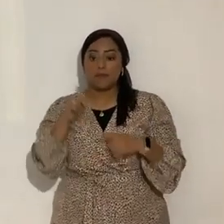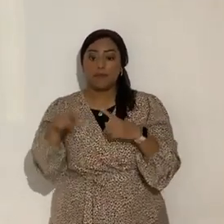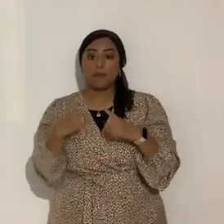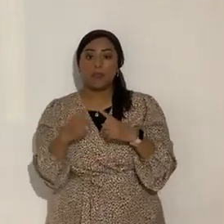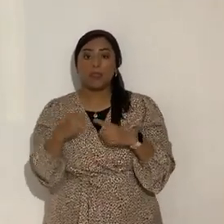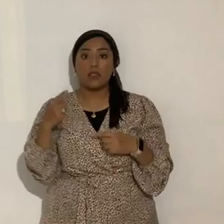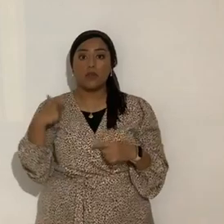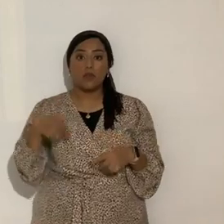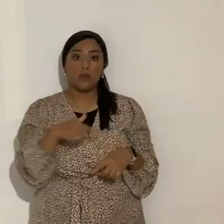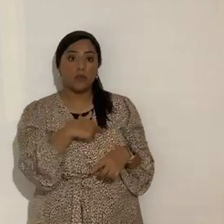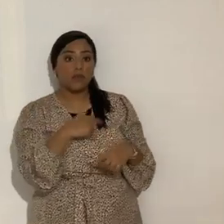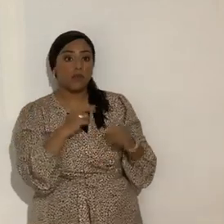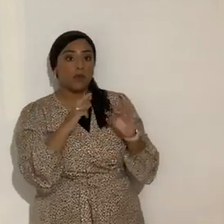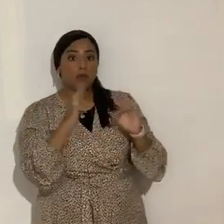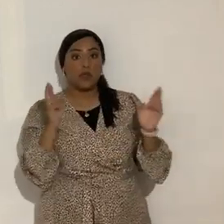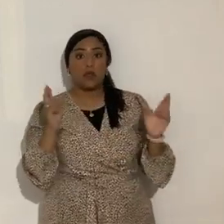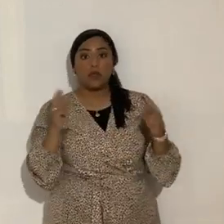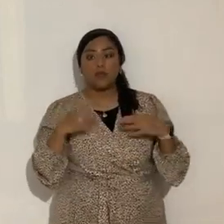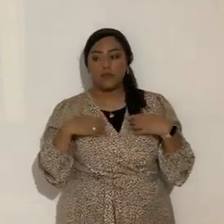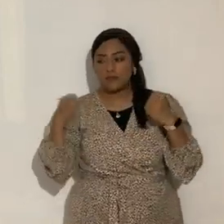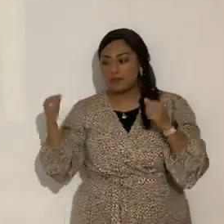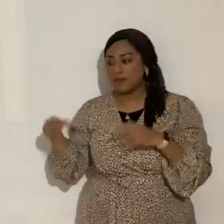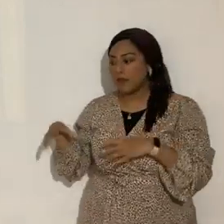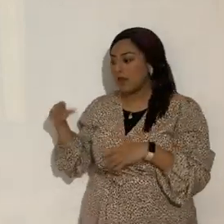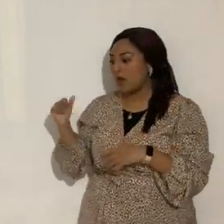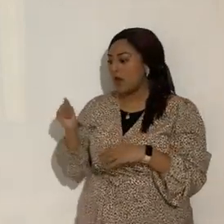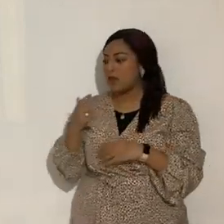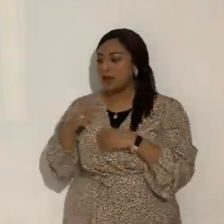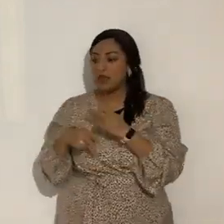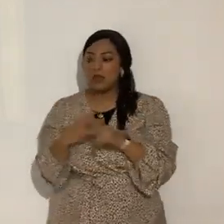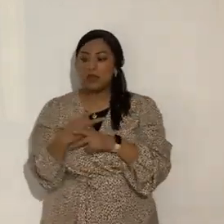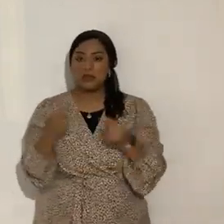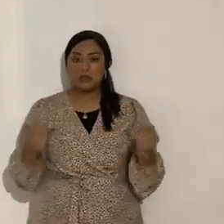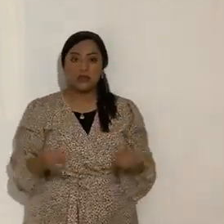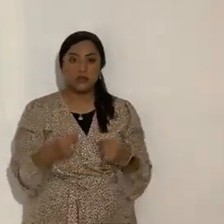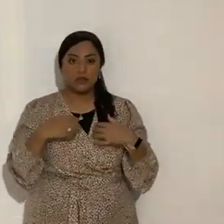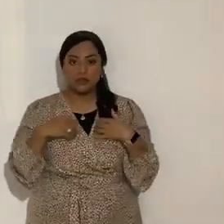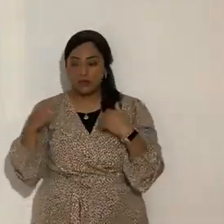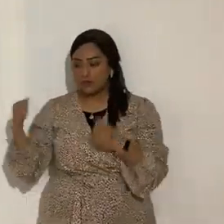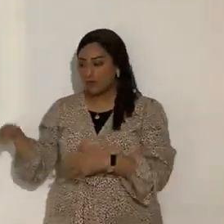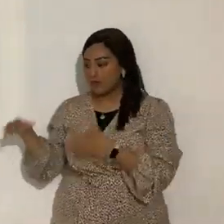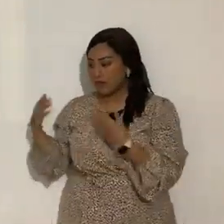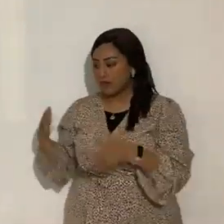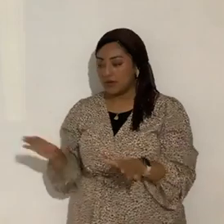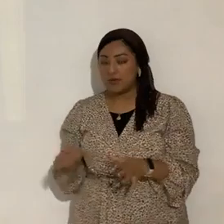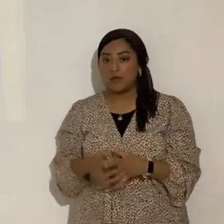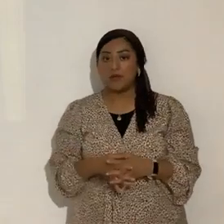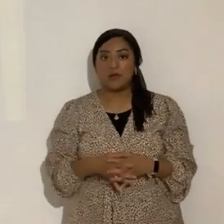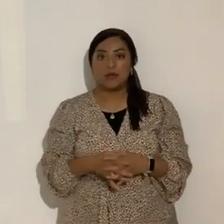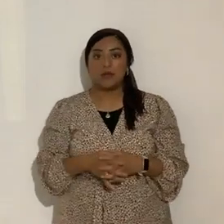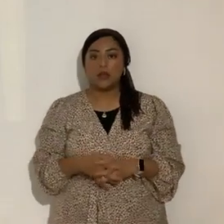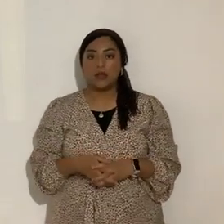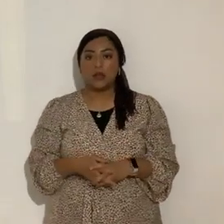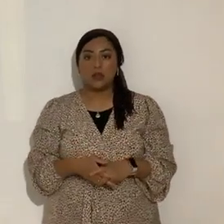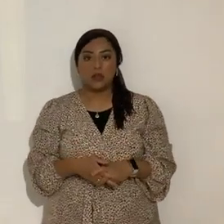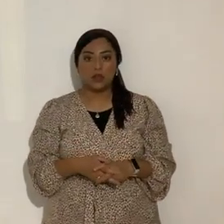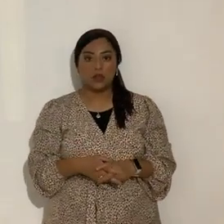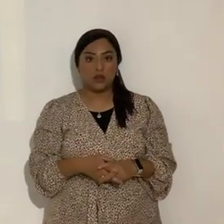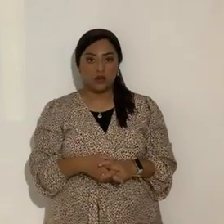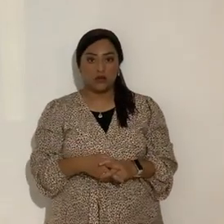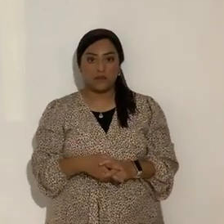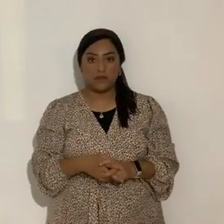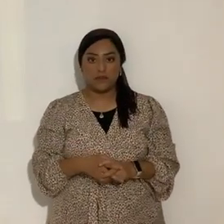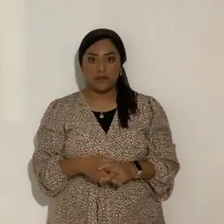uno ya dejó todo pecado, se arrepintió uno de los pecados, cómo ofendimos al Eterno entre todos,